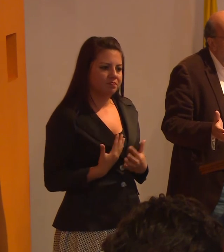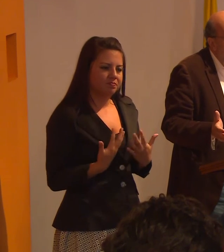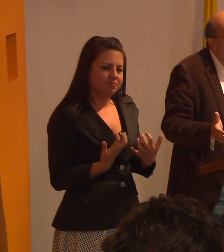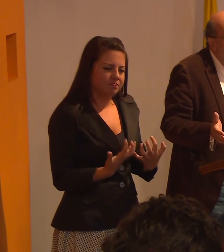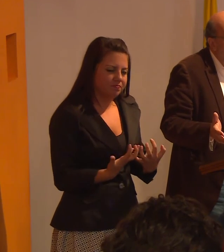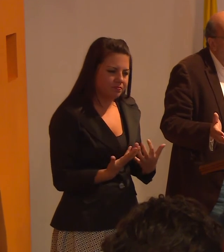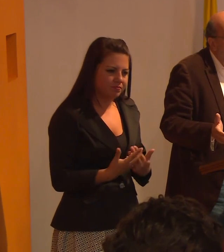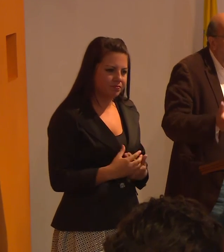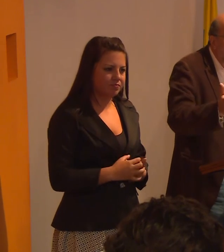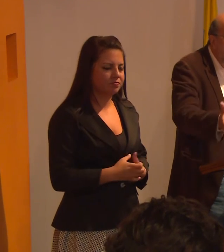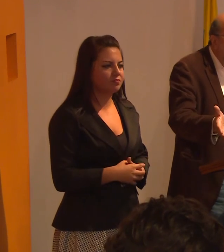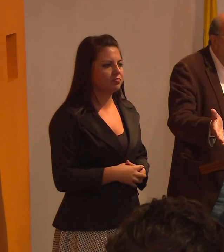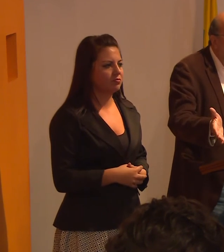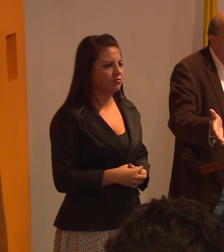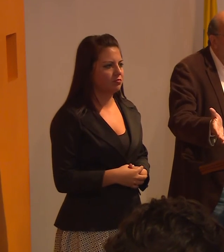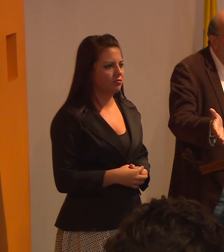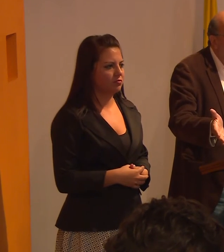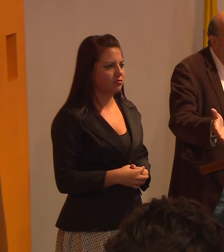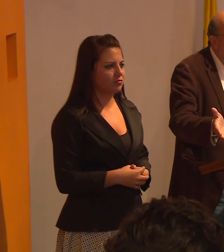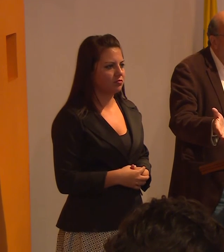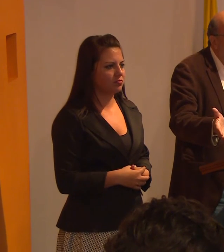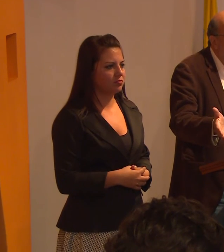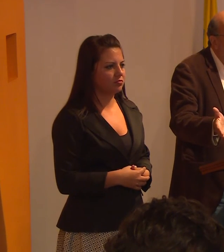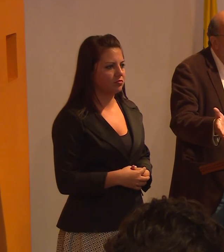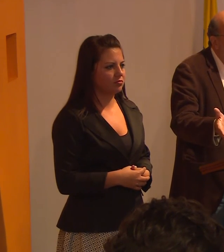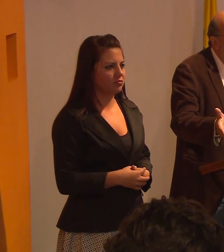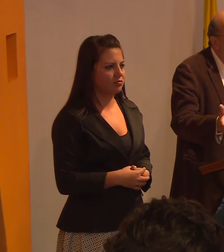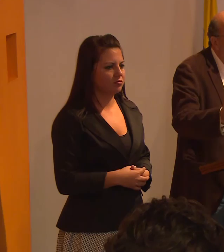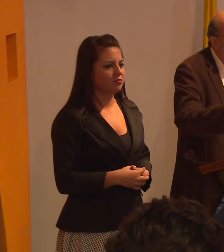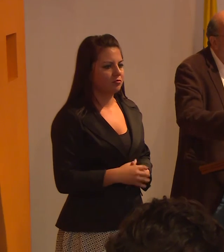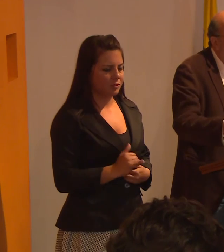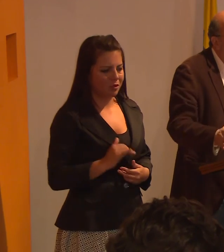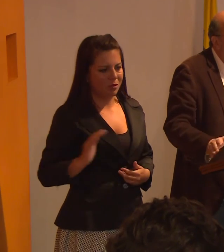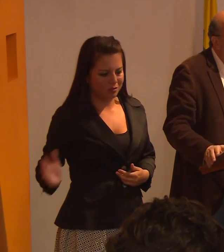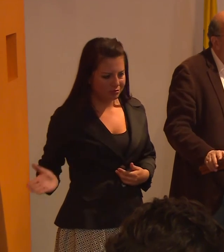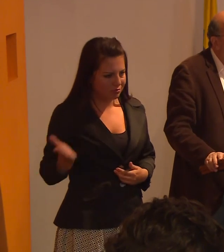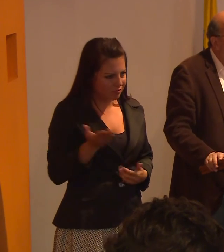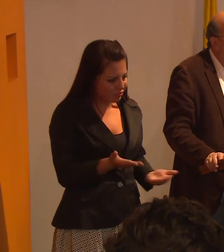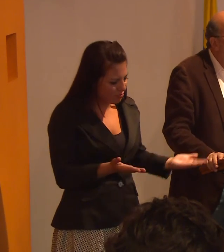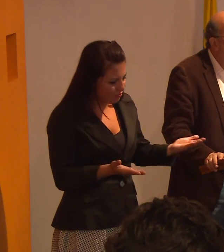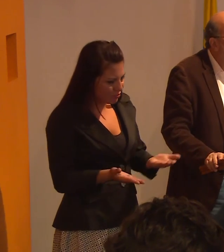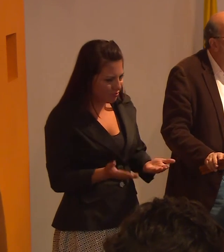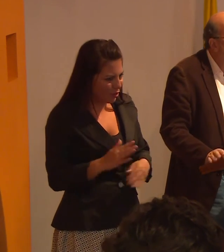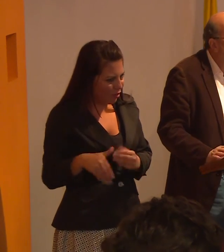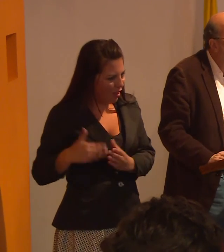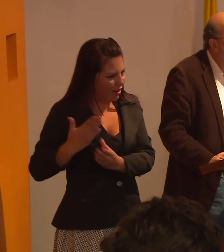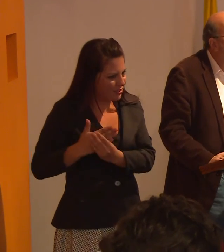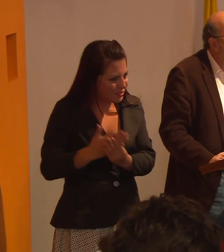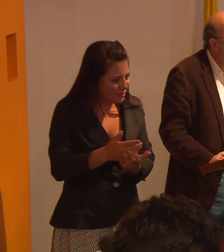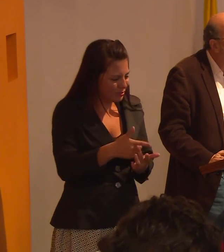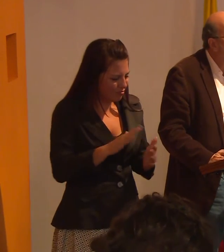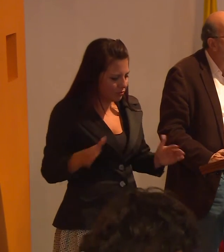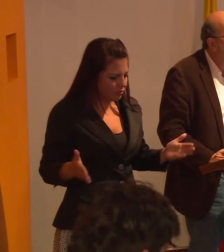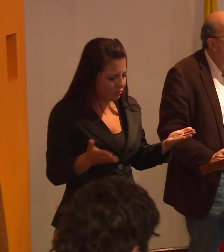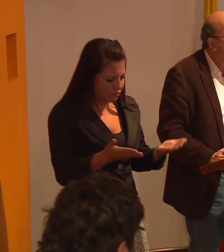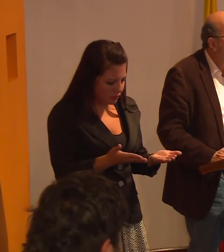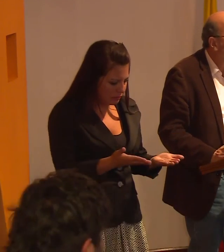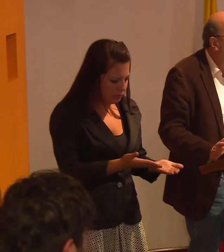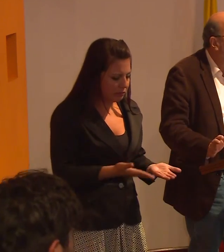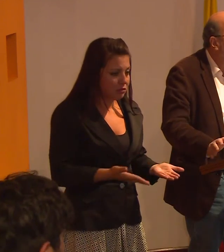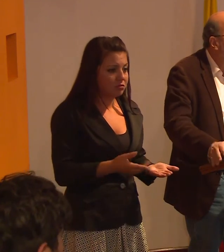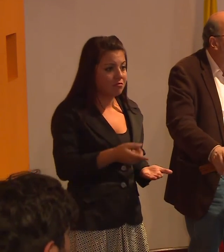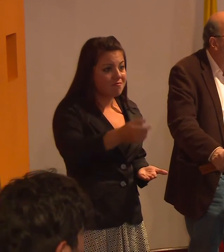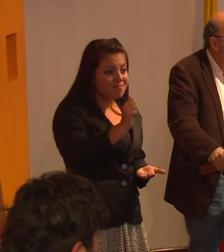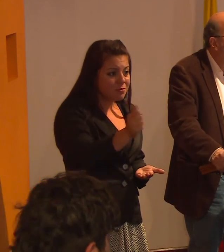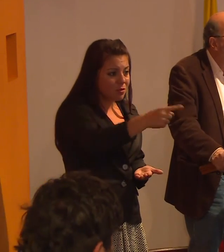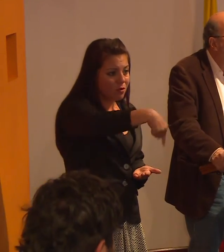que, poniendo todo sobre la mesa, la comunidad universitaria decida